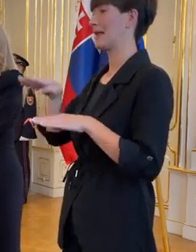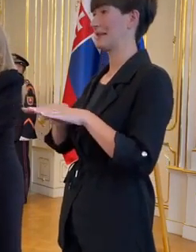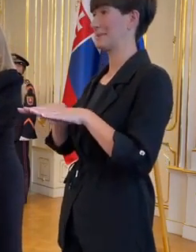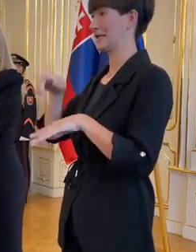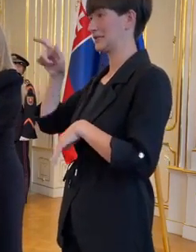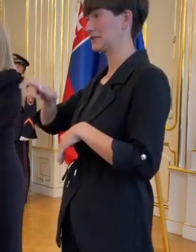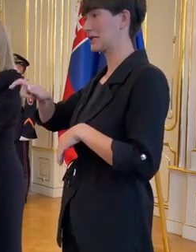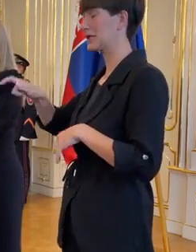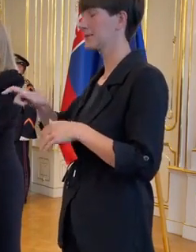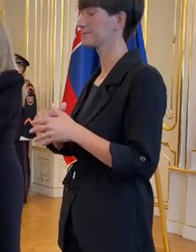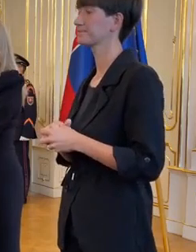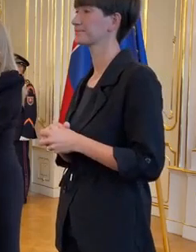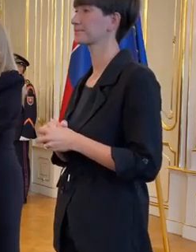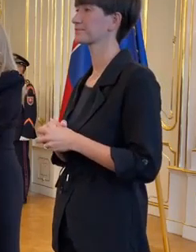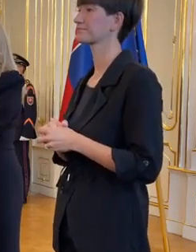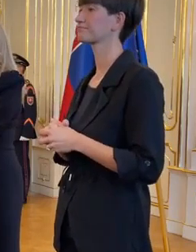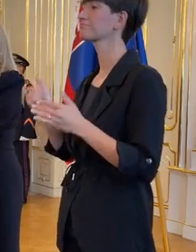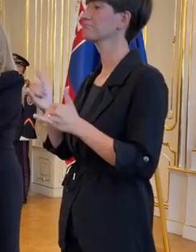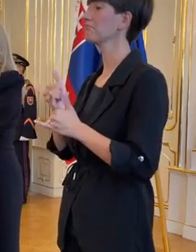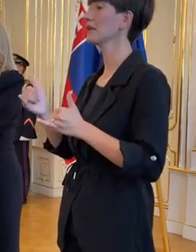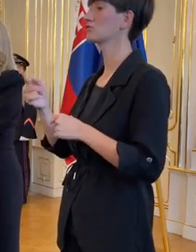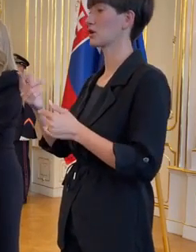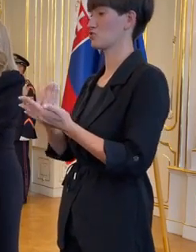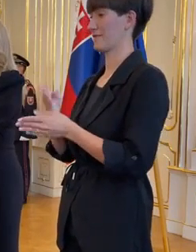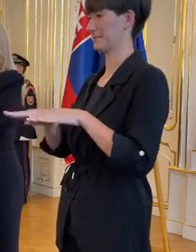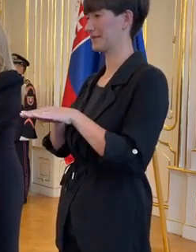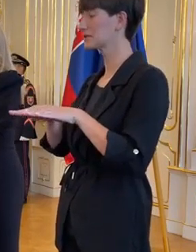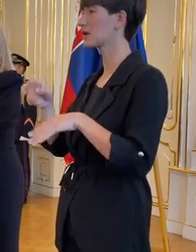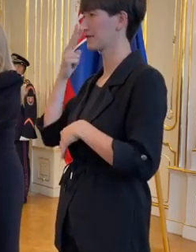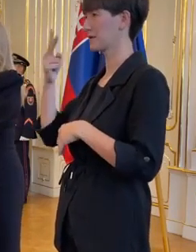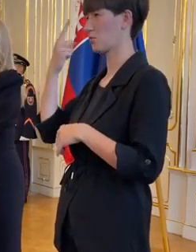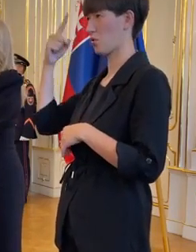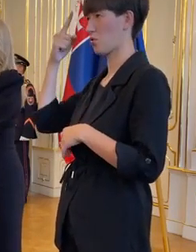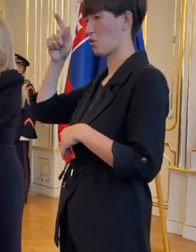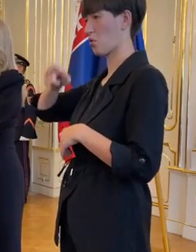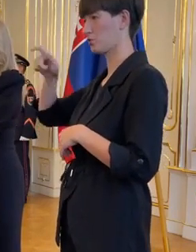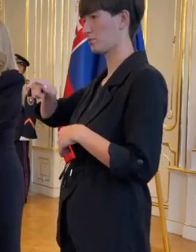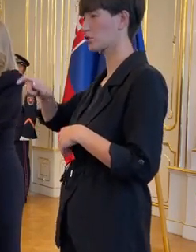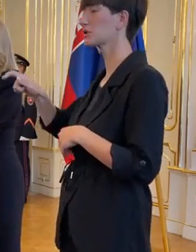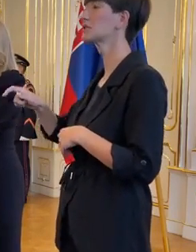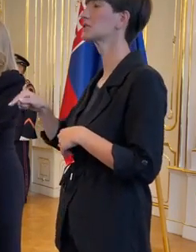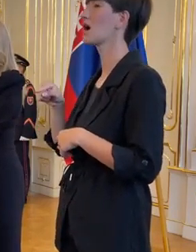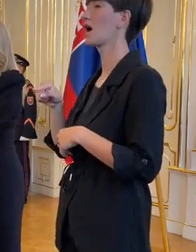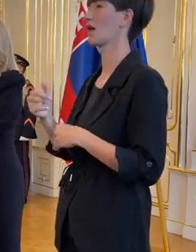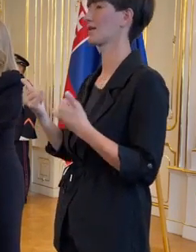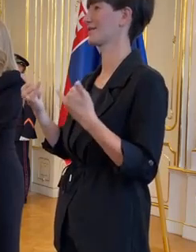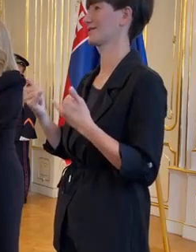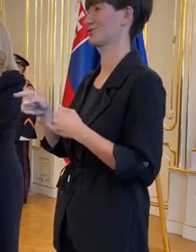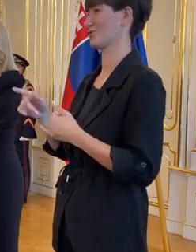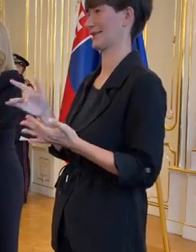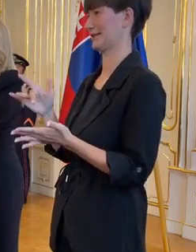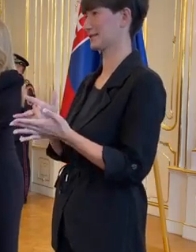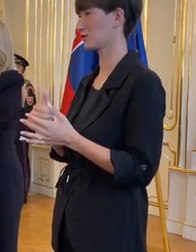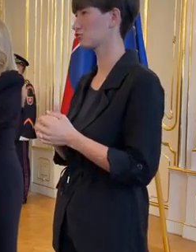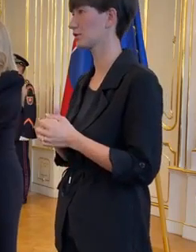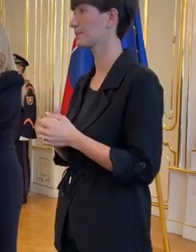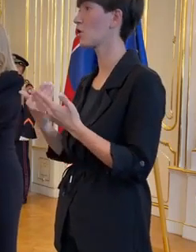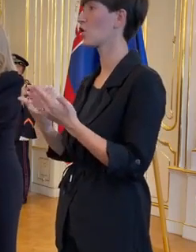rešpektovanými osobnosťami vo svojich oboroch. Určite však viete, že iba toto dnes nestačí. Do svojich